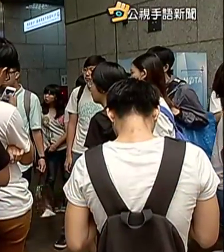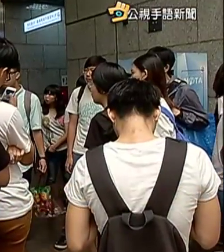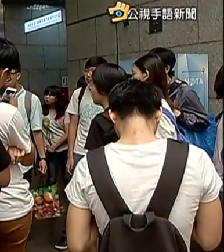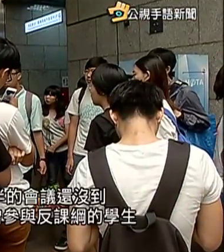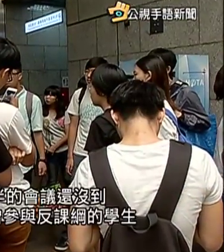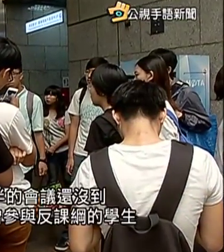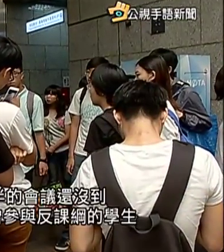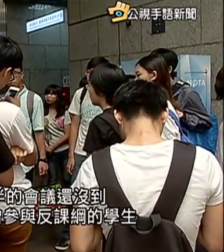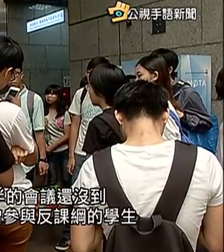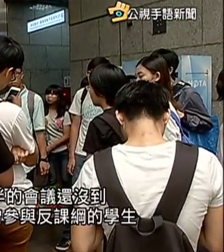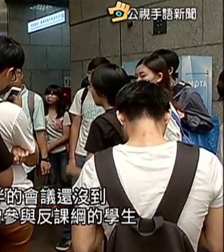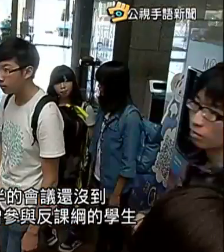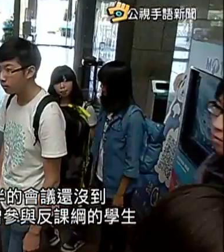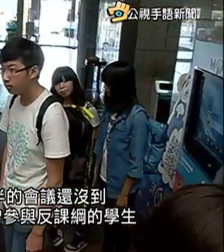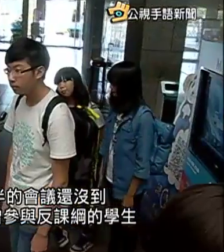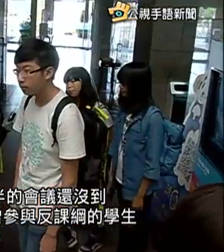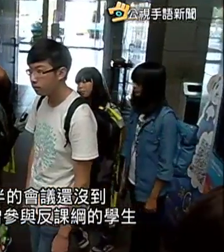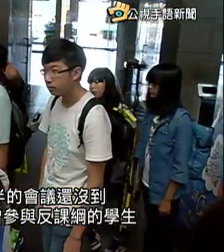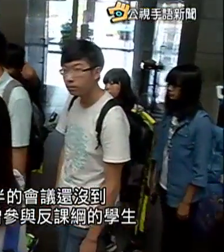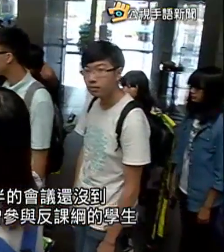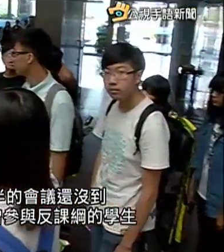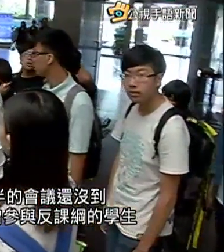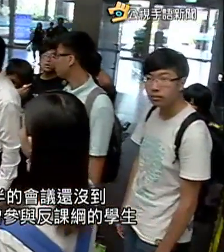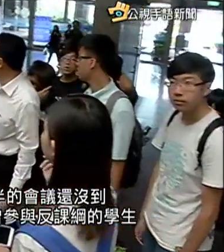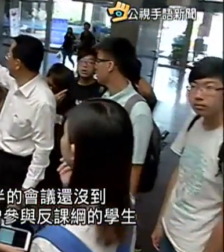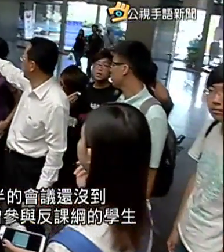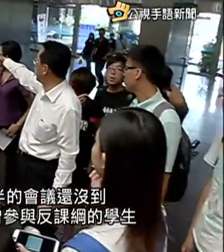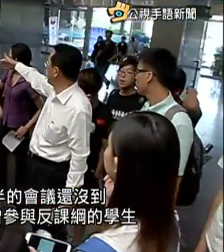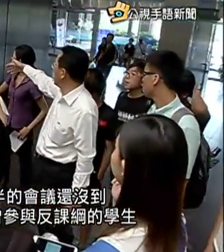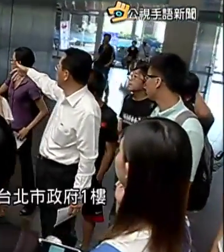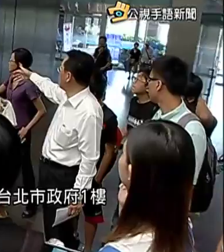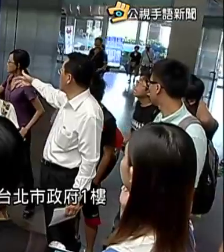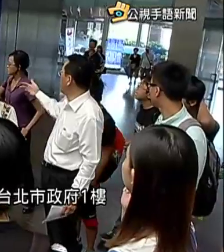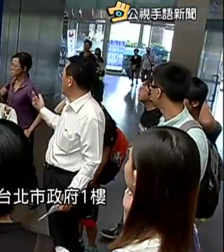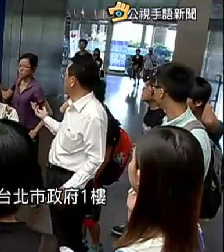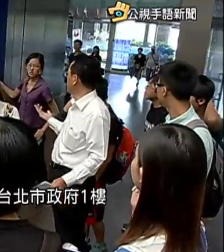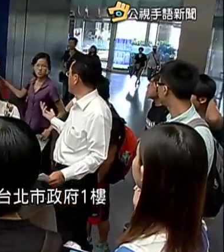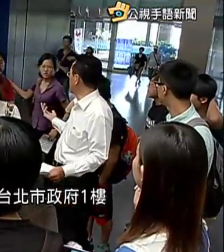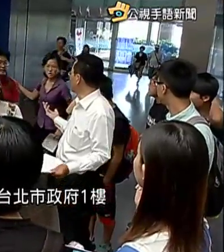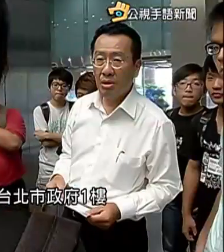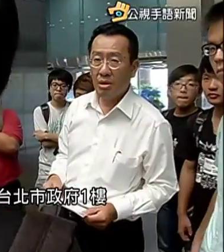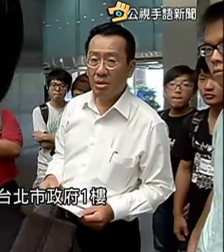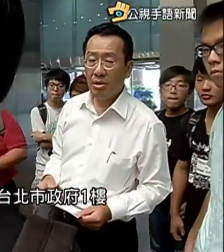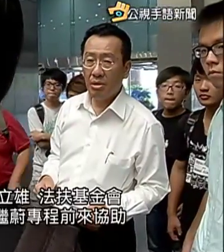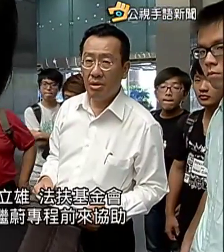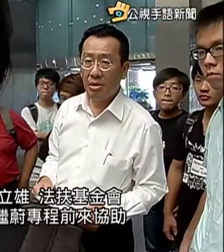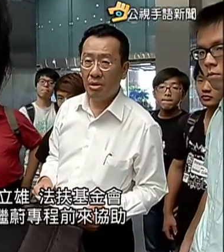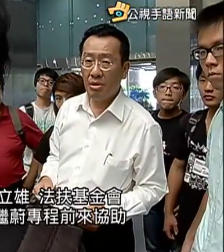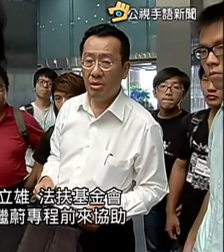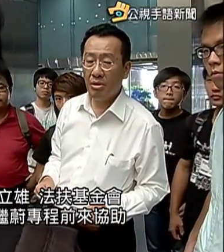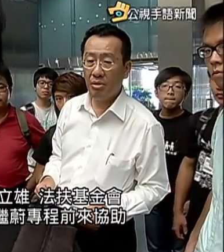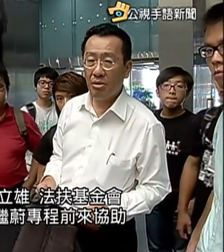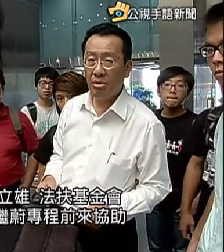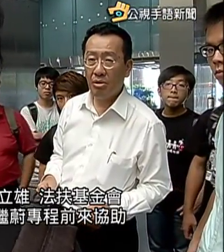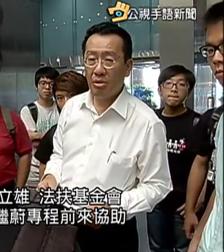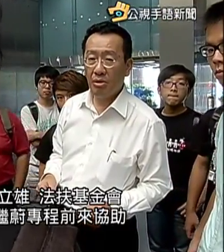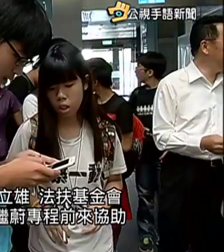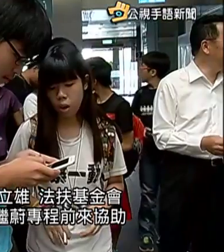1:30的会议还没到，20多位曾参与反课纲的学生齐聚台北市政府一楼，律师顾立雄、法服基金会律师刘继